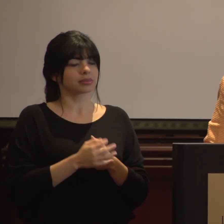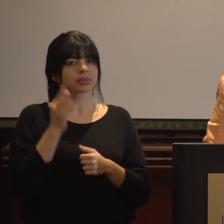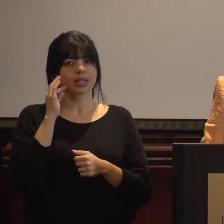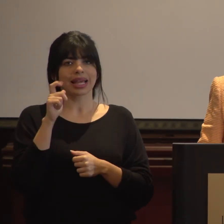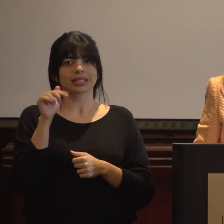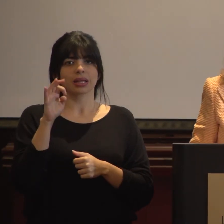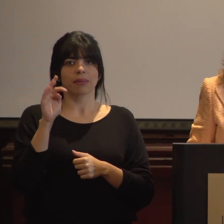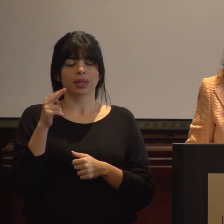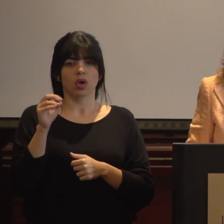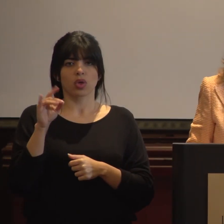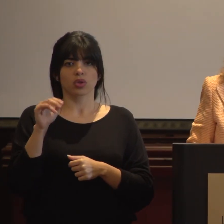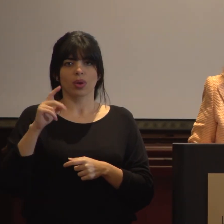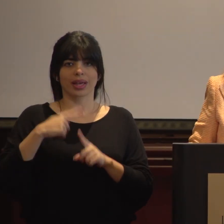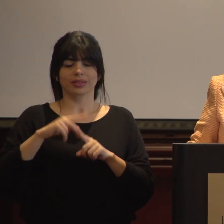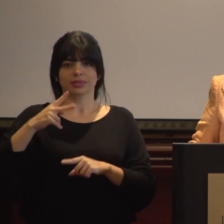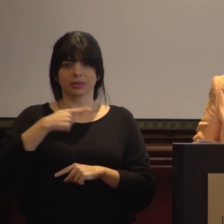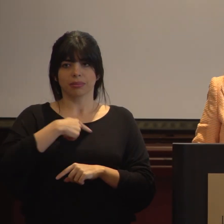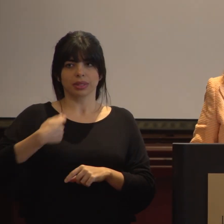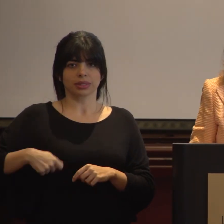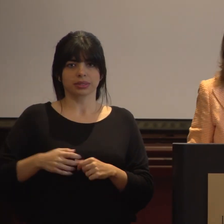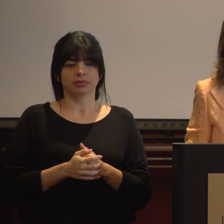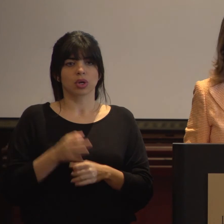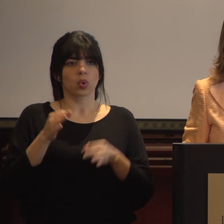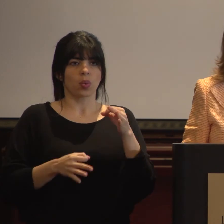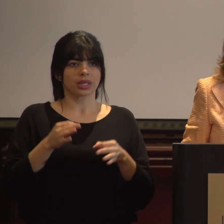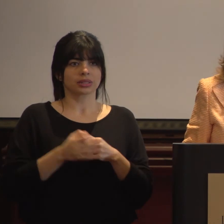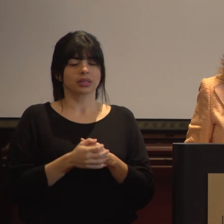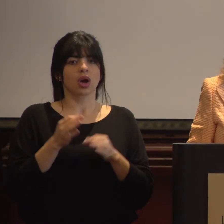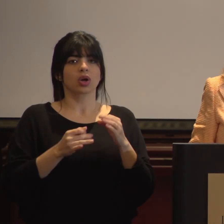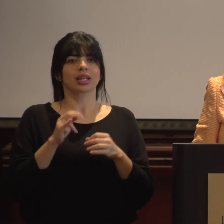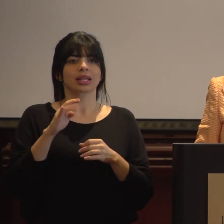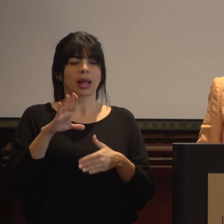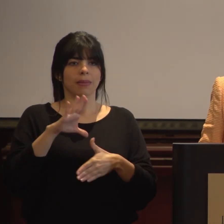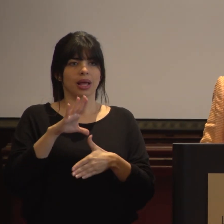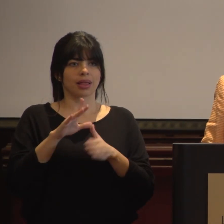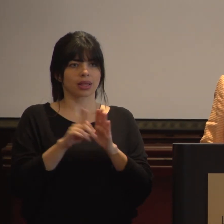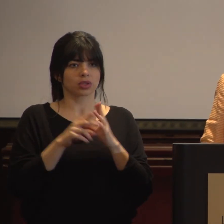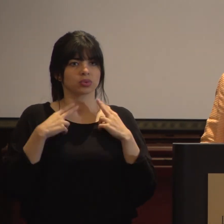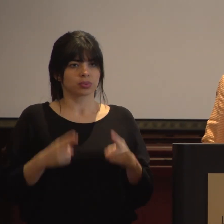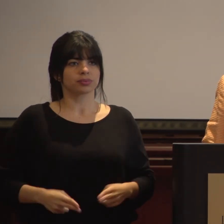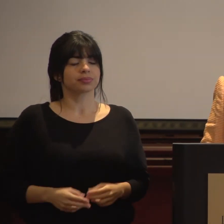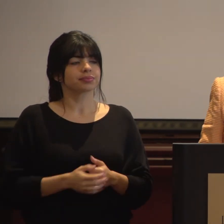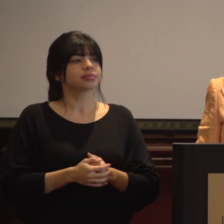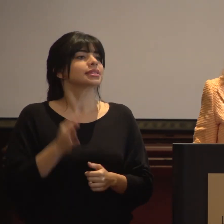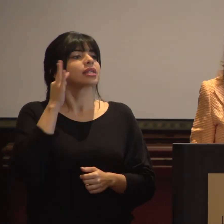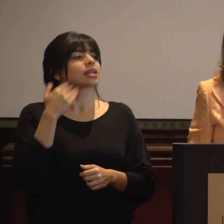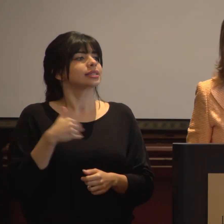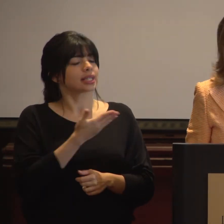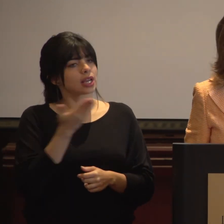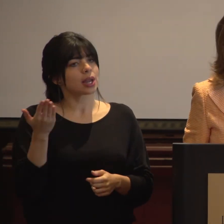Elizabeth odio Benito vicepresidenta y y jueza de la Corte Interamericana de Derechos Humanos señoras y